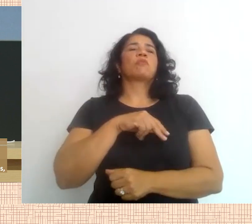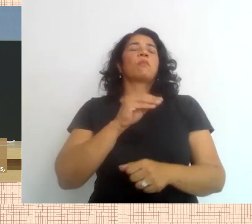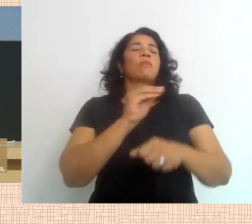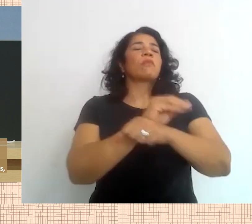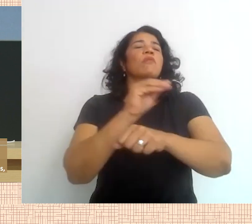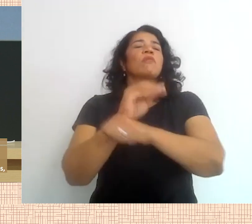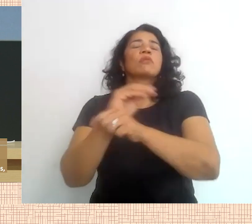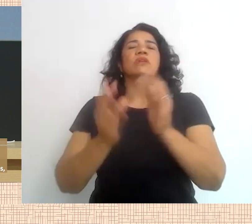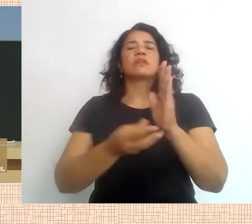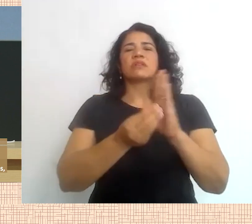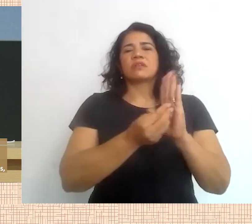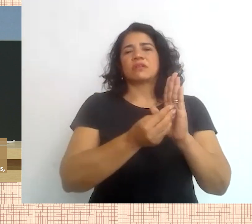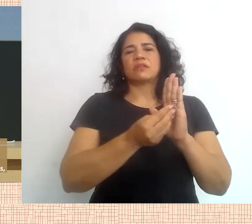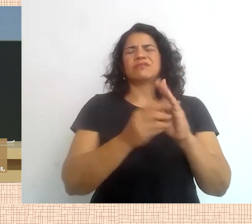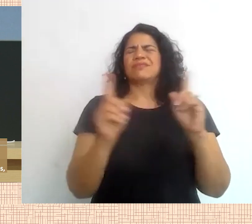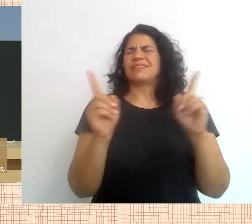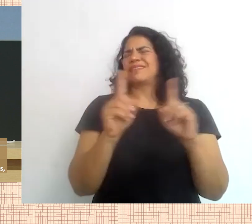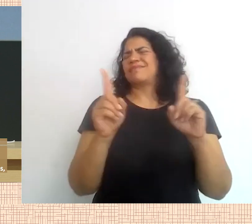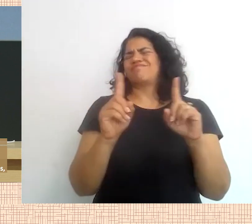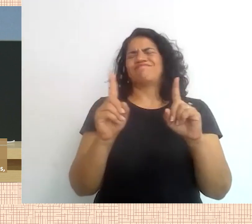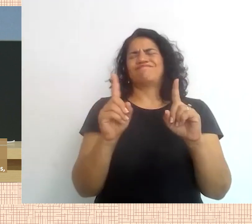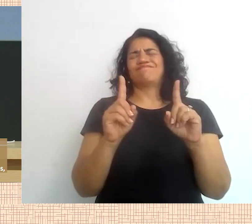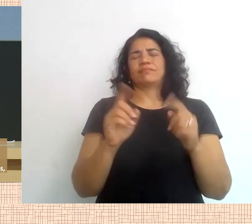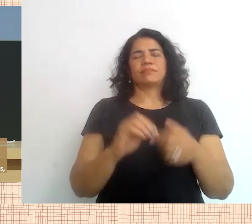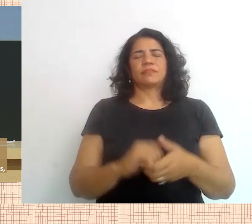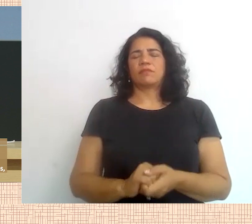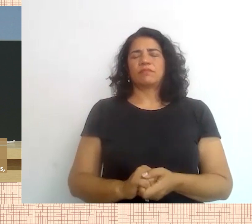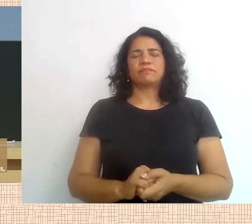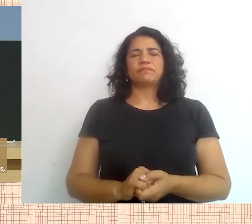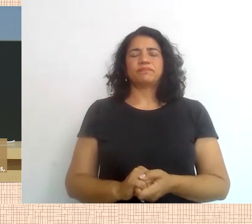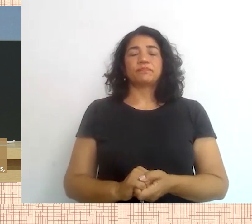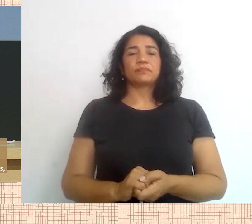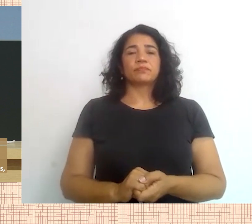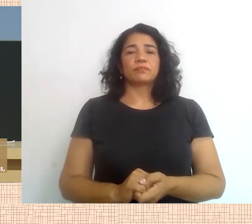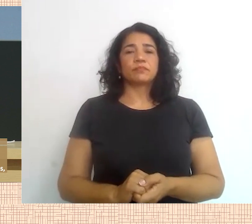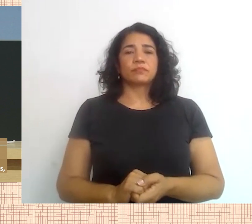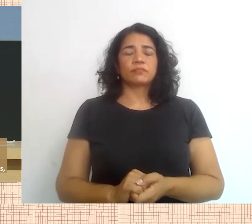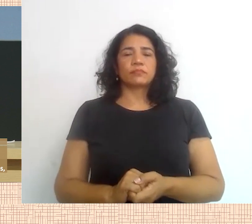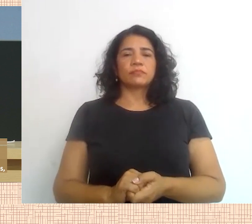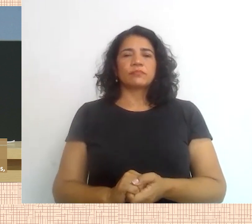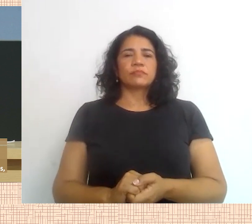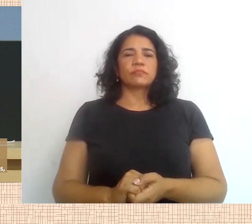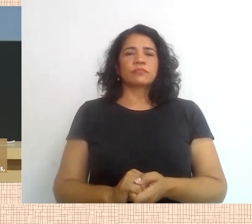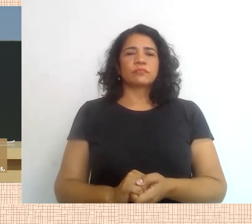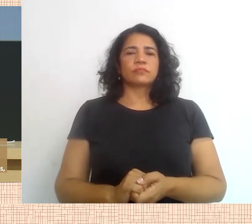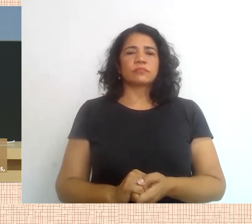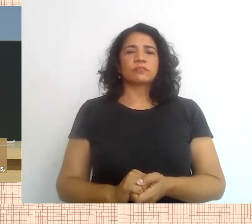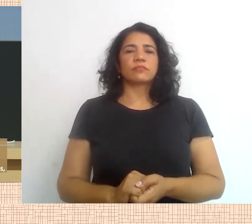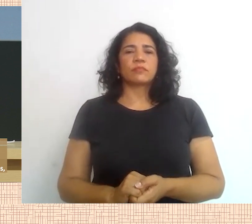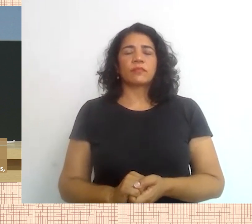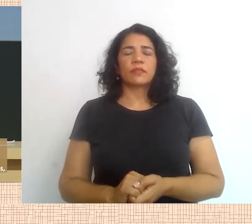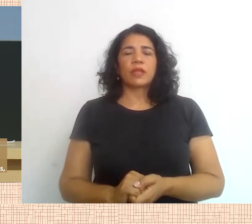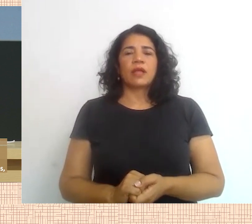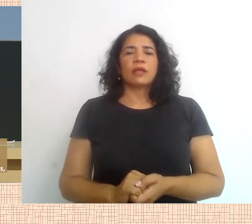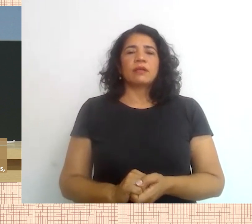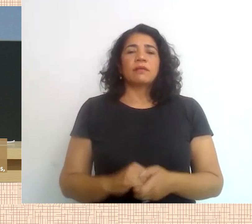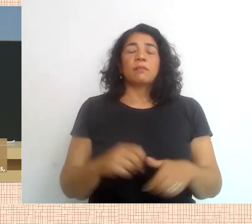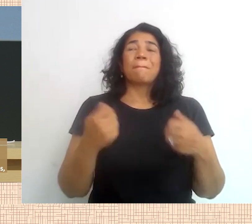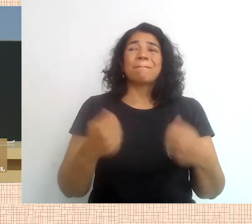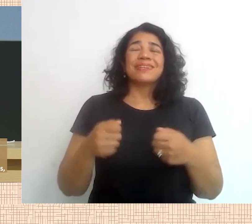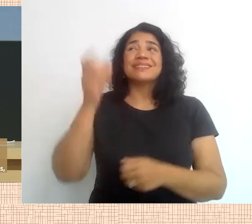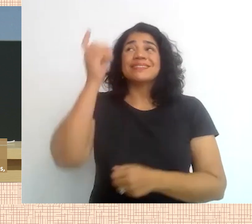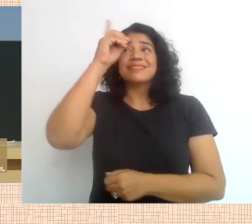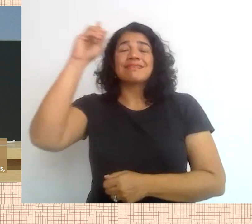por intermédio de homem algum. Nenhum homem pode dizer: você, então, eu vou